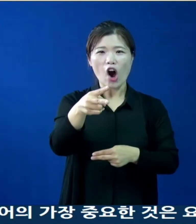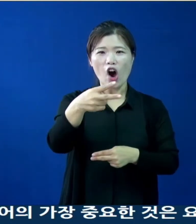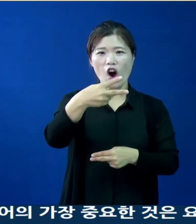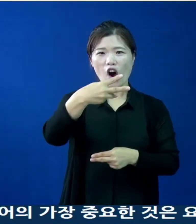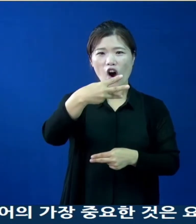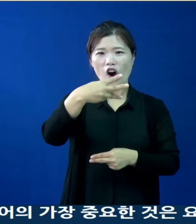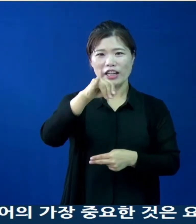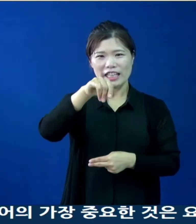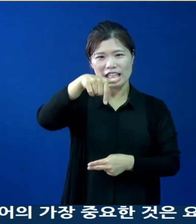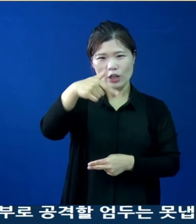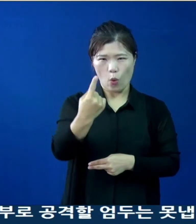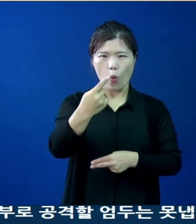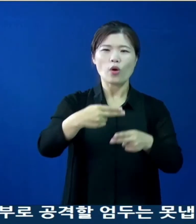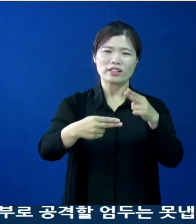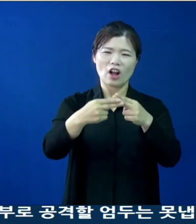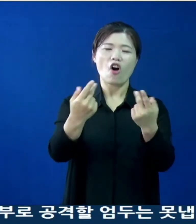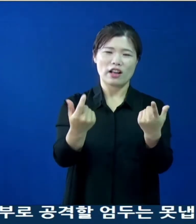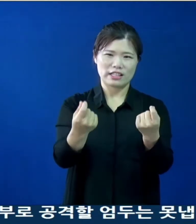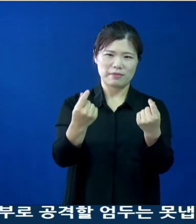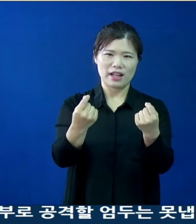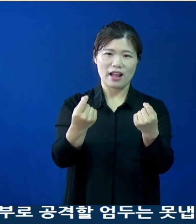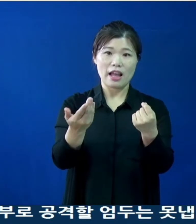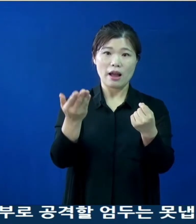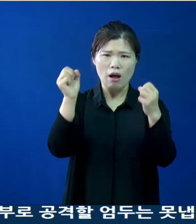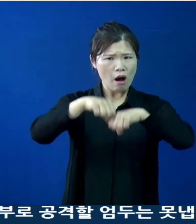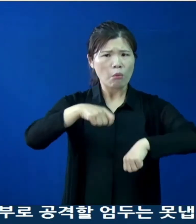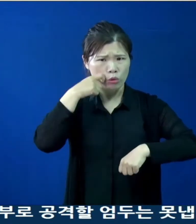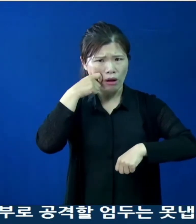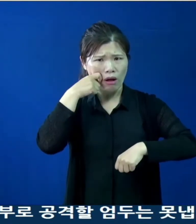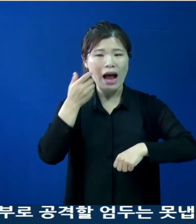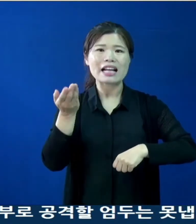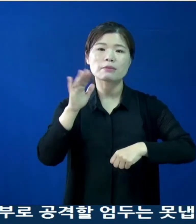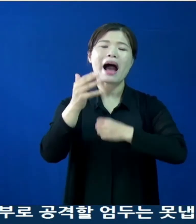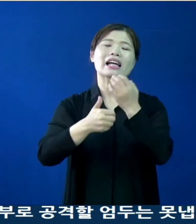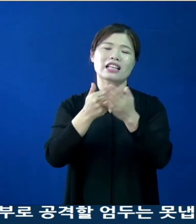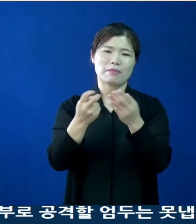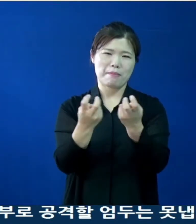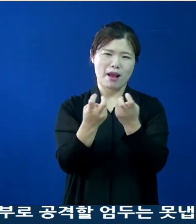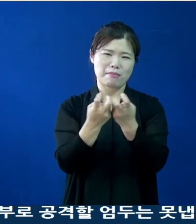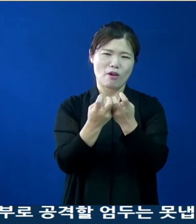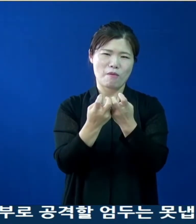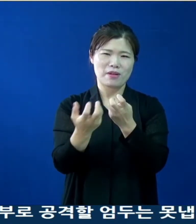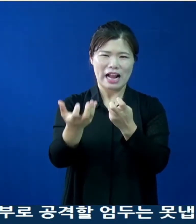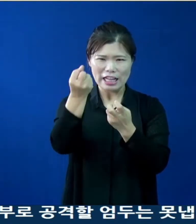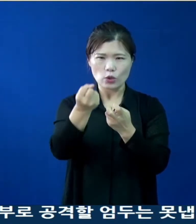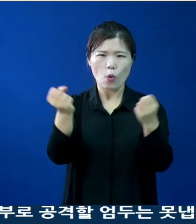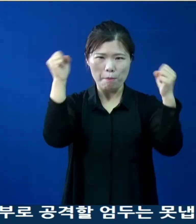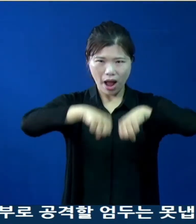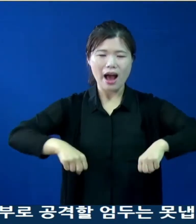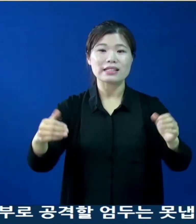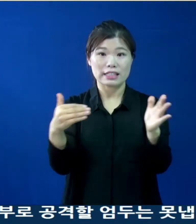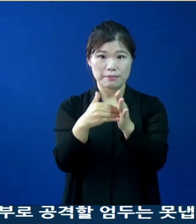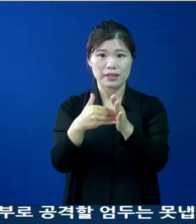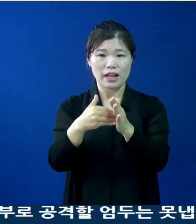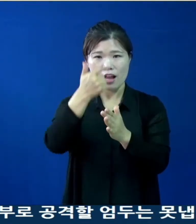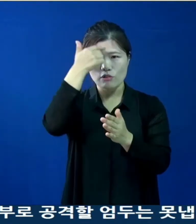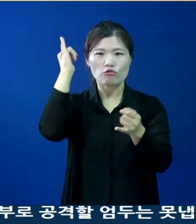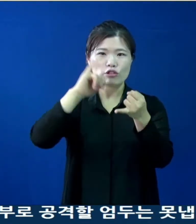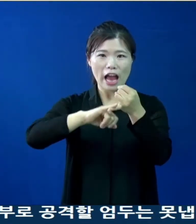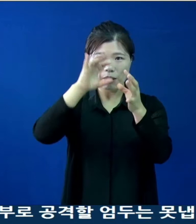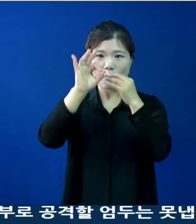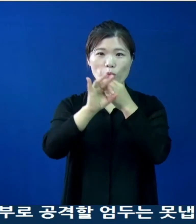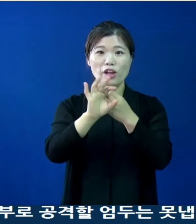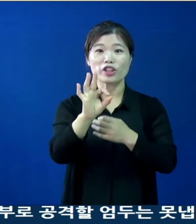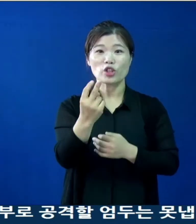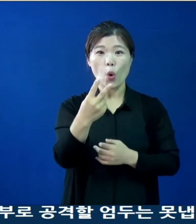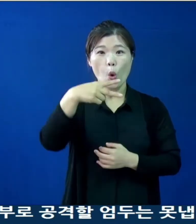생각했는데 하나님의 은혜로, 하나님의 방법으로 여리고를 무너뜨렸던 것이죠. 또 구약 성경에 나오는 중요한 요새가